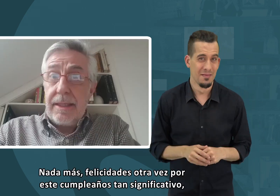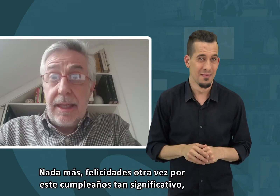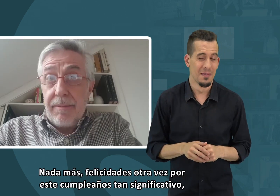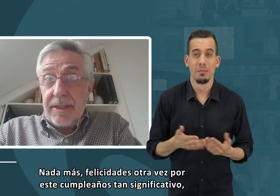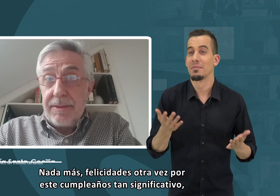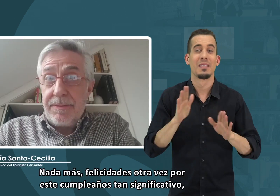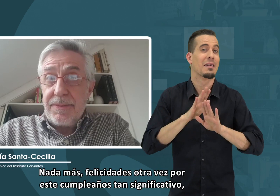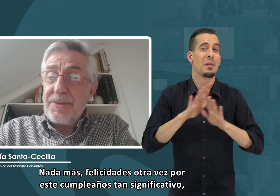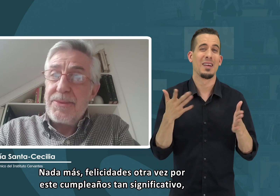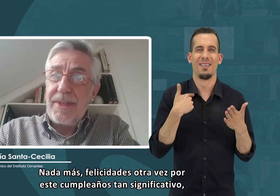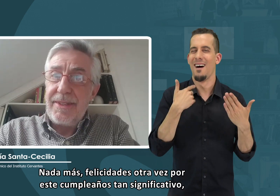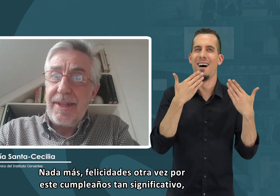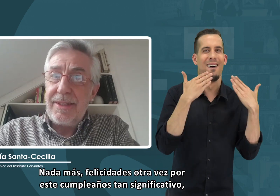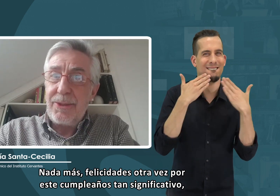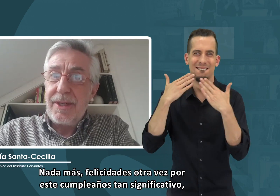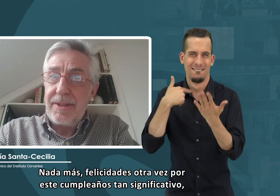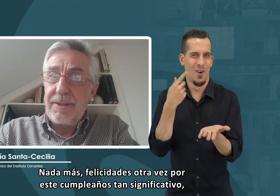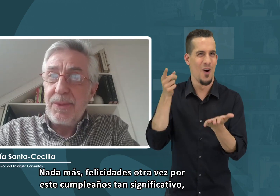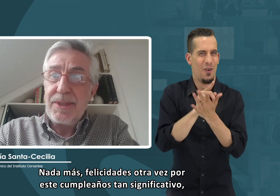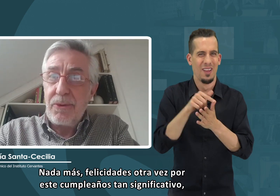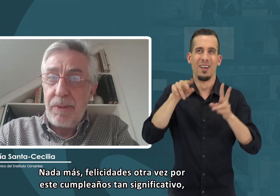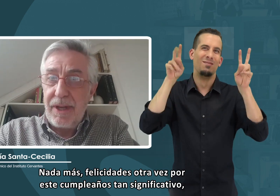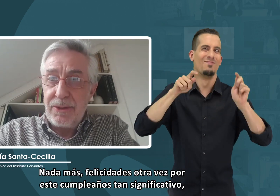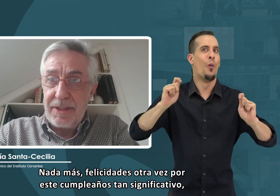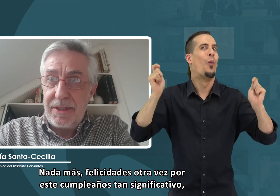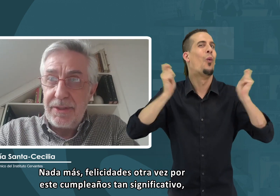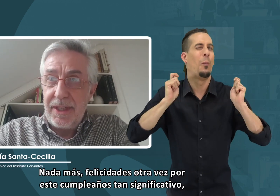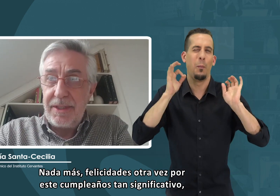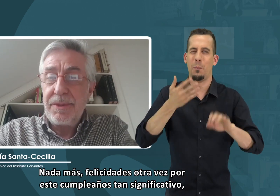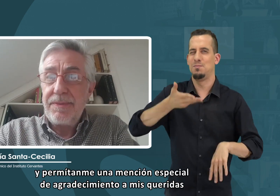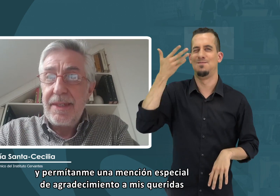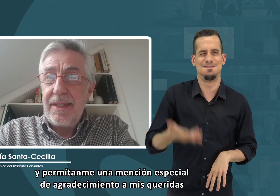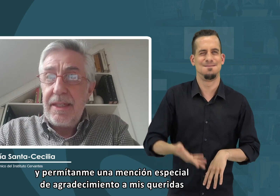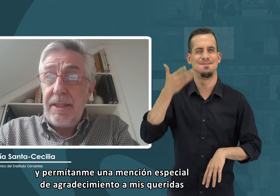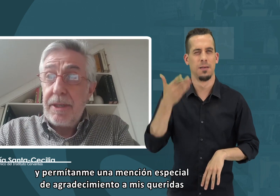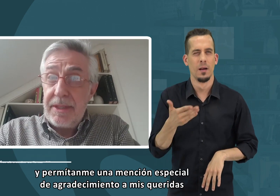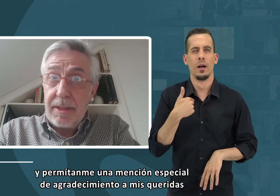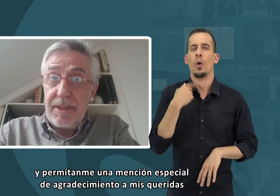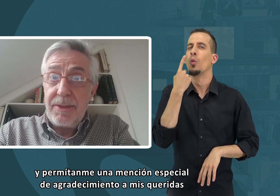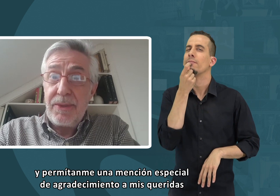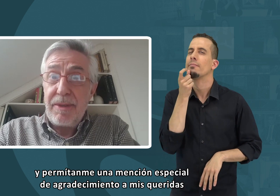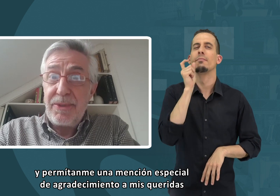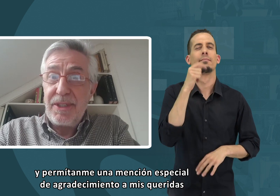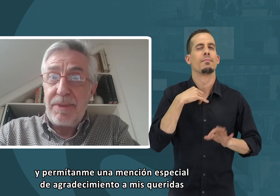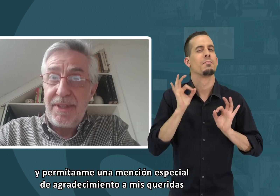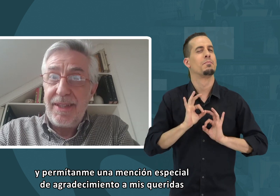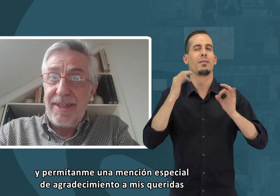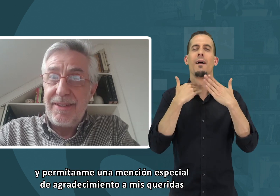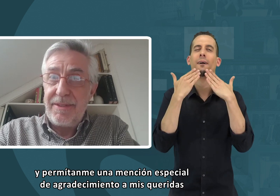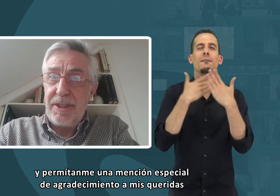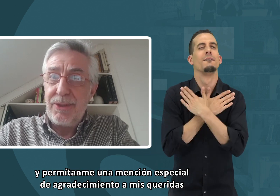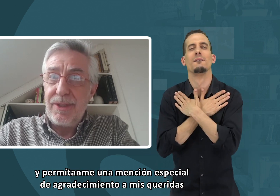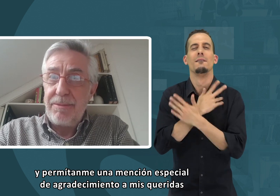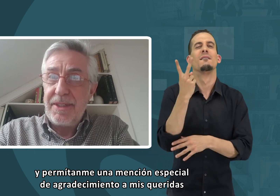conjunto. Nada más. Felicidades otra vez por este cumpleaños tan significativo. Y permítanme una mención especial